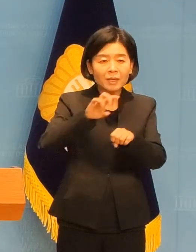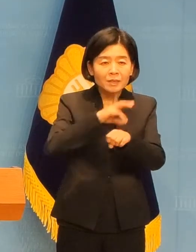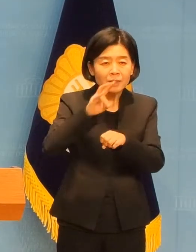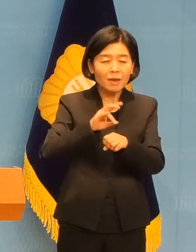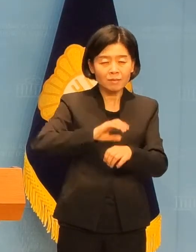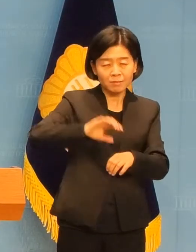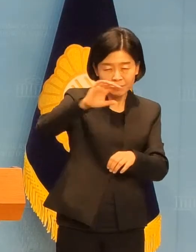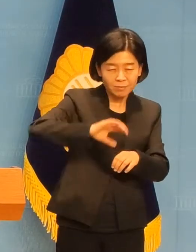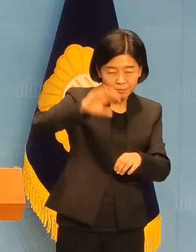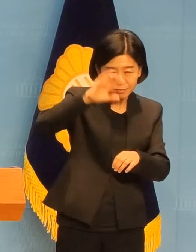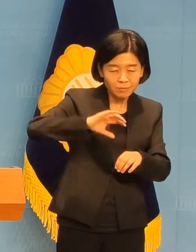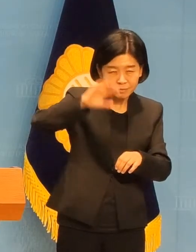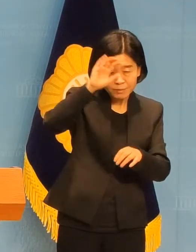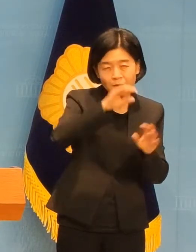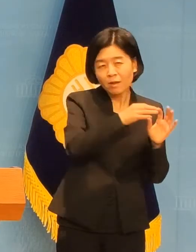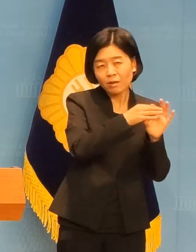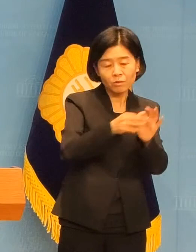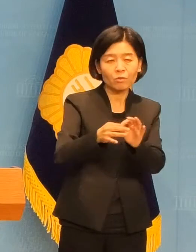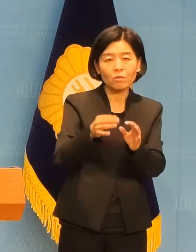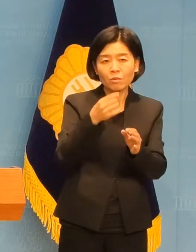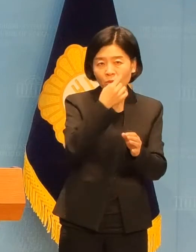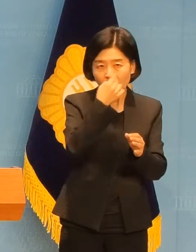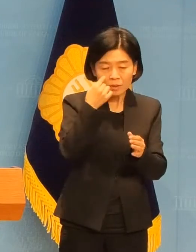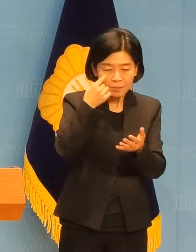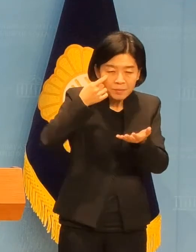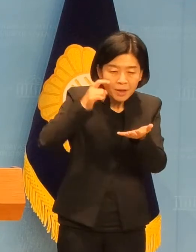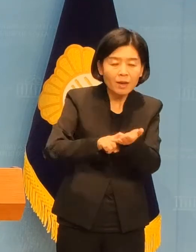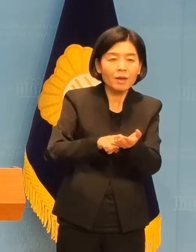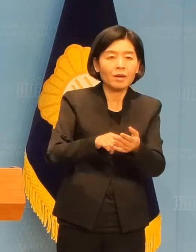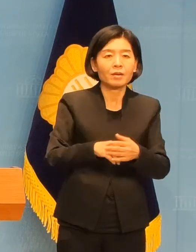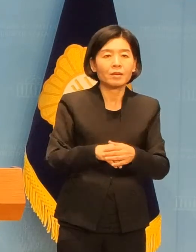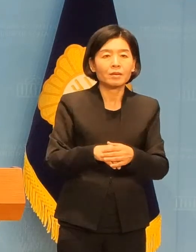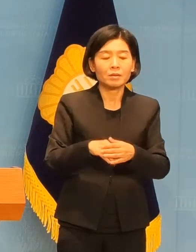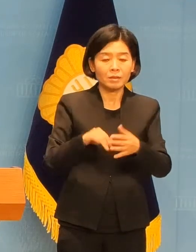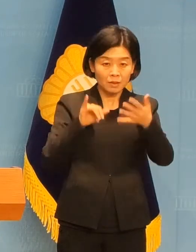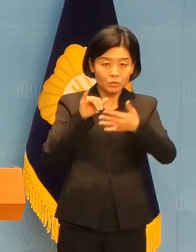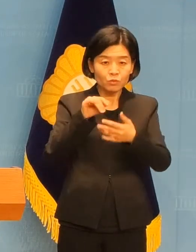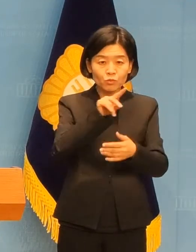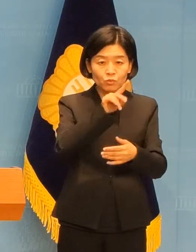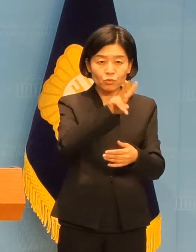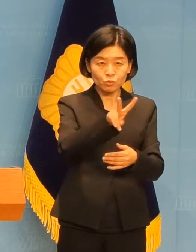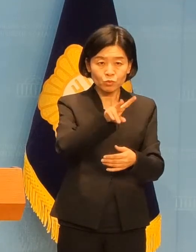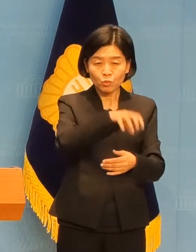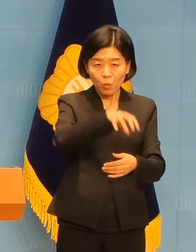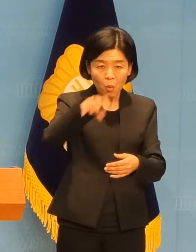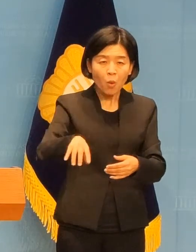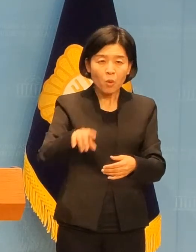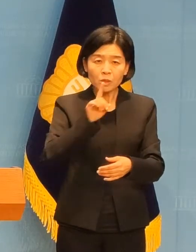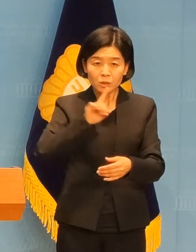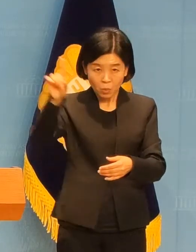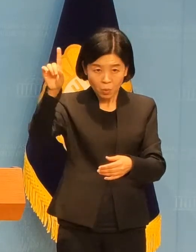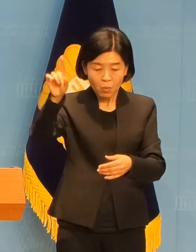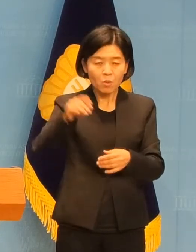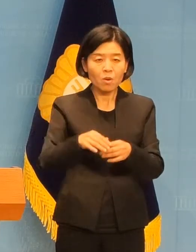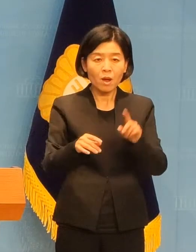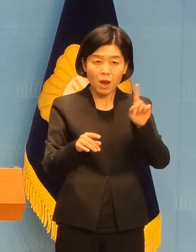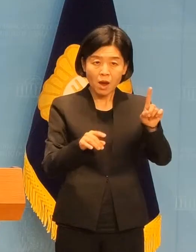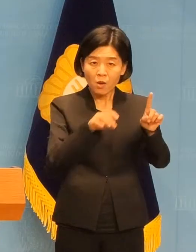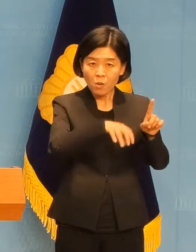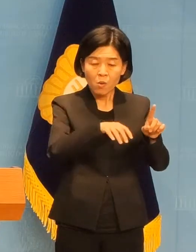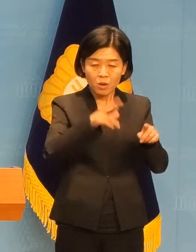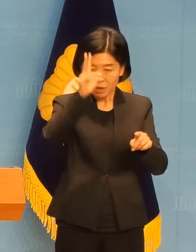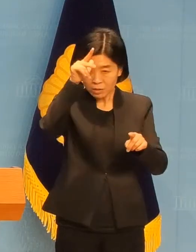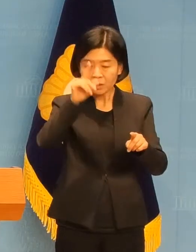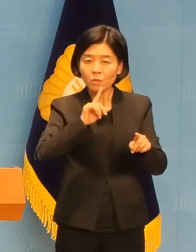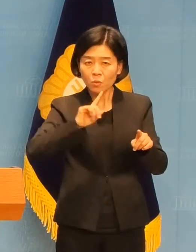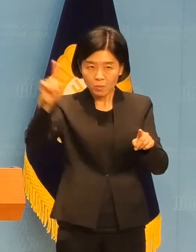스트리밍하는 사태가 확인되고 있습니다. 해당 스트리밍 채널 2곳을 플랫폼 측에 신고하였으며 그중 한 곳은 경찰에